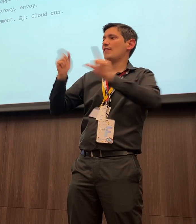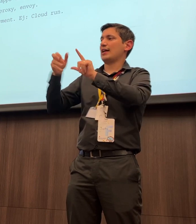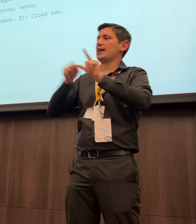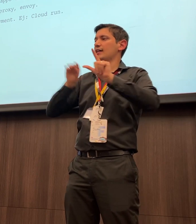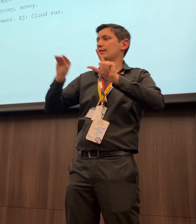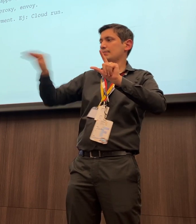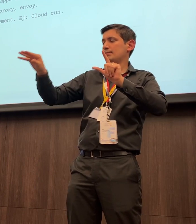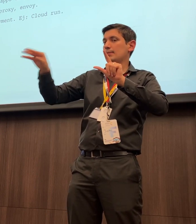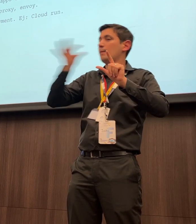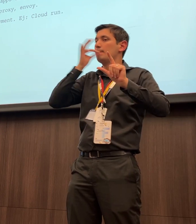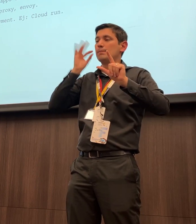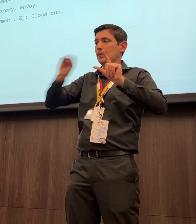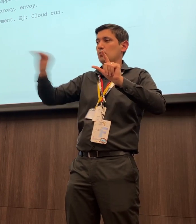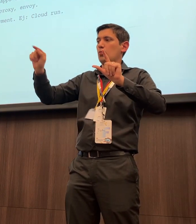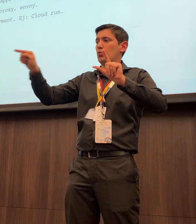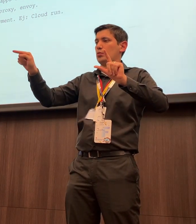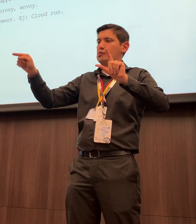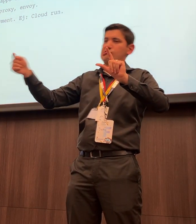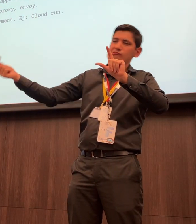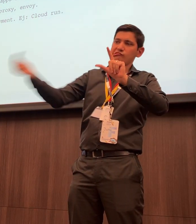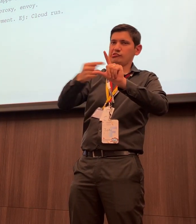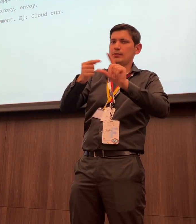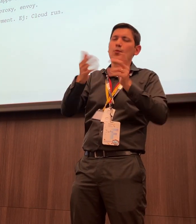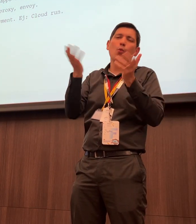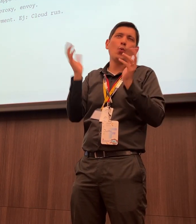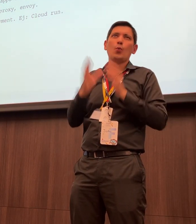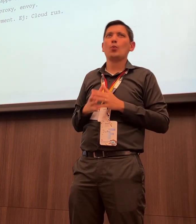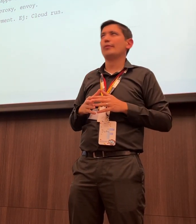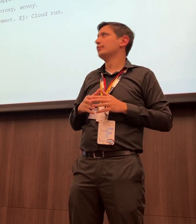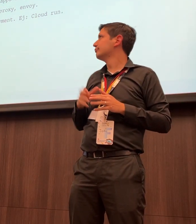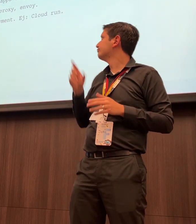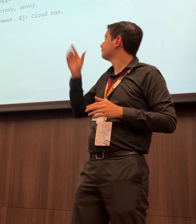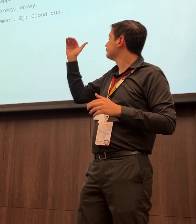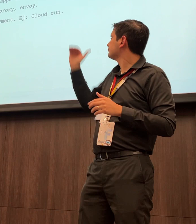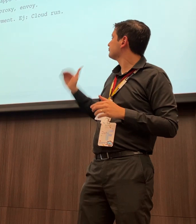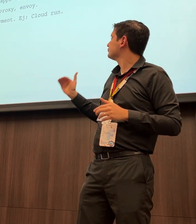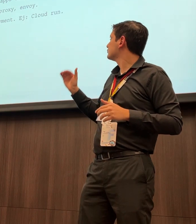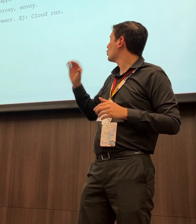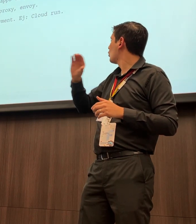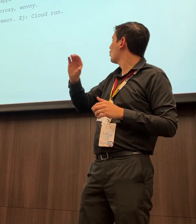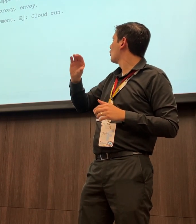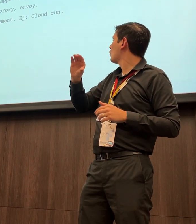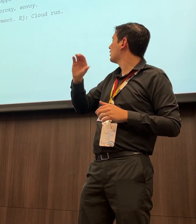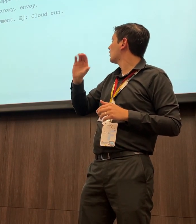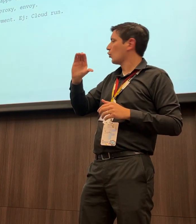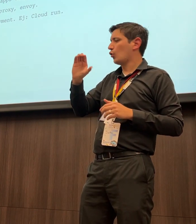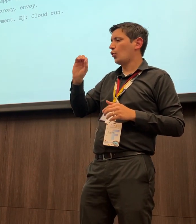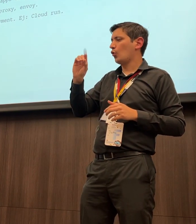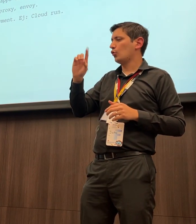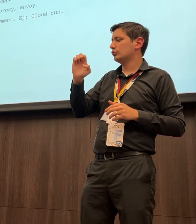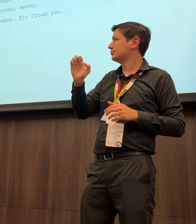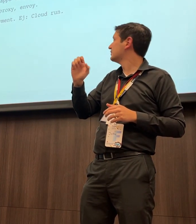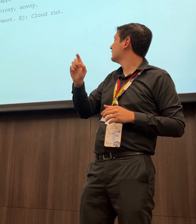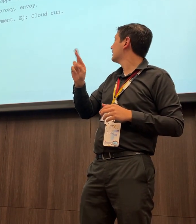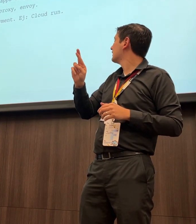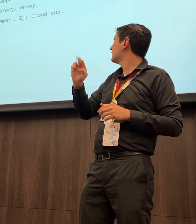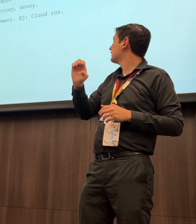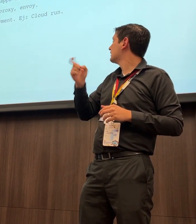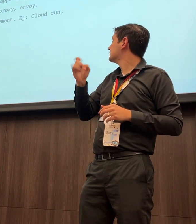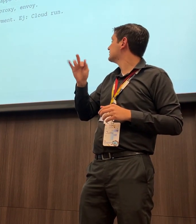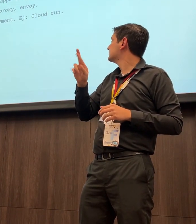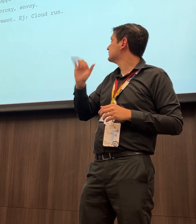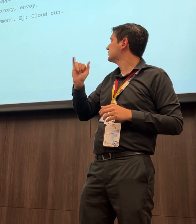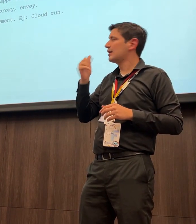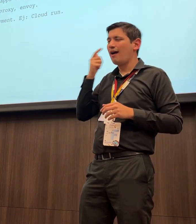alguien autenticado. También, por ejemplo, cosas como codec registry para ver otro tipo de formato en lo